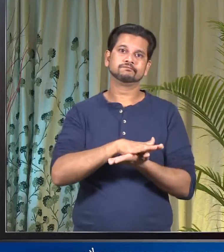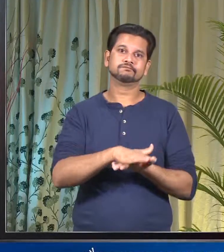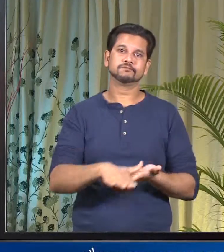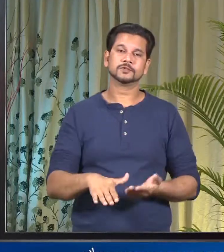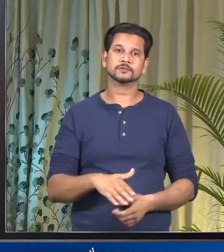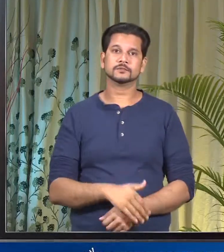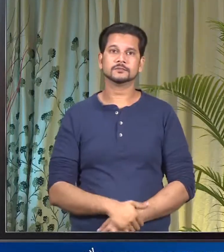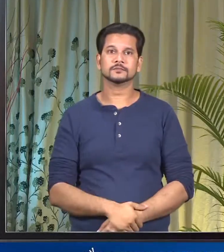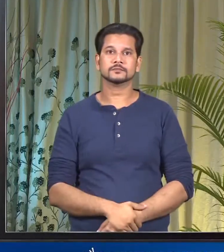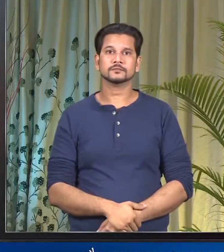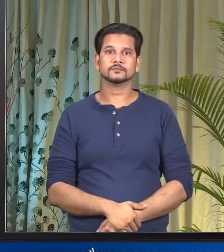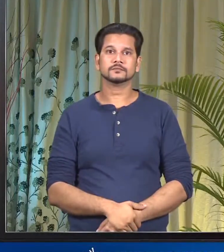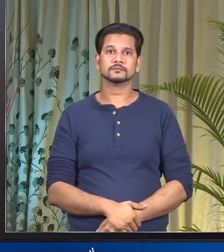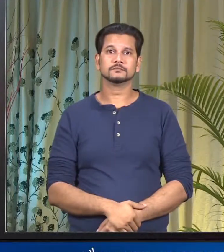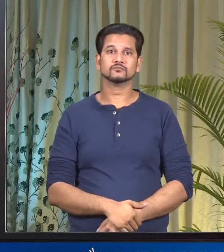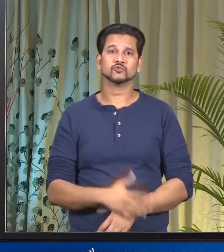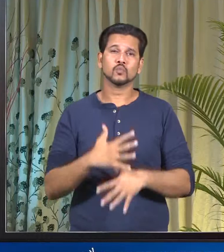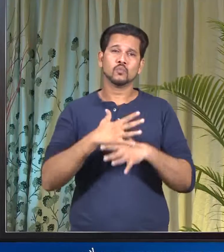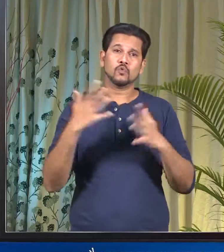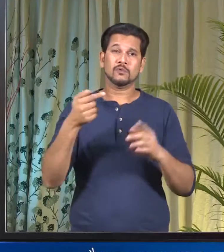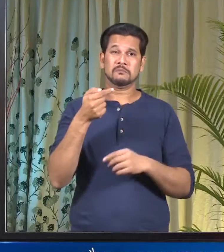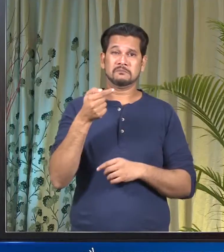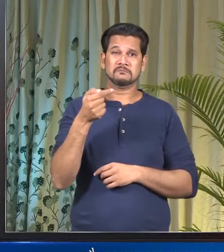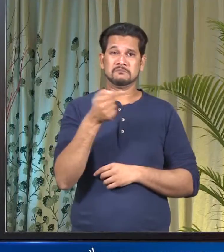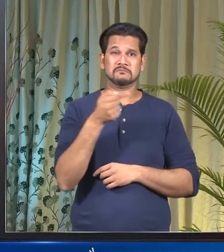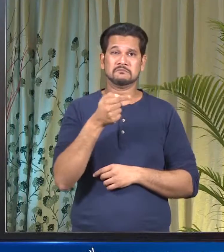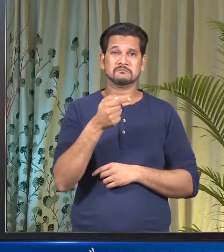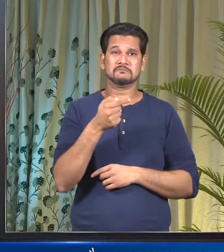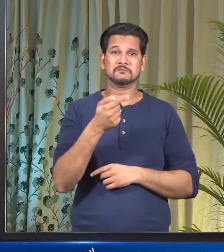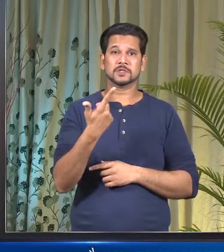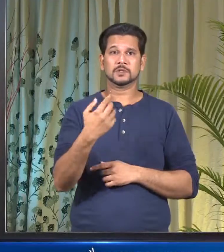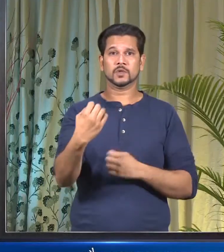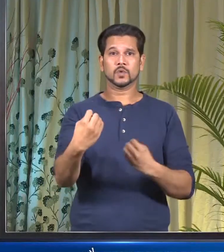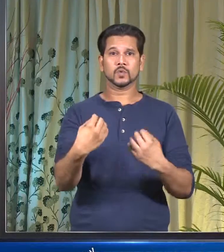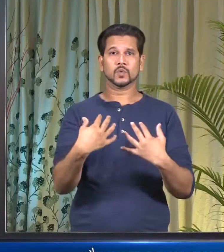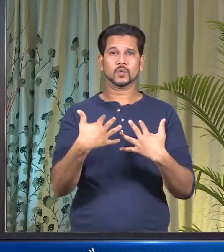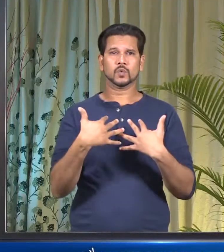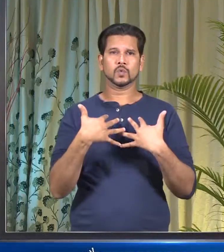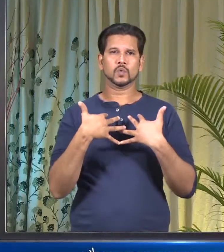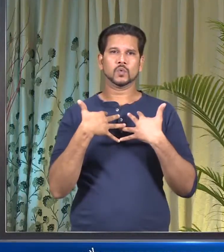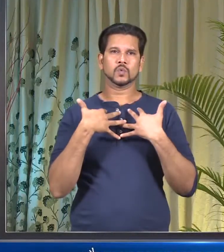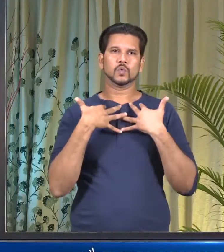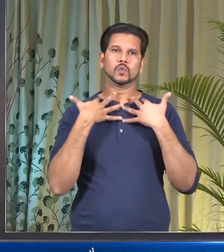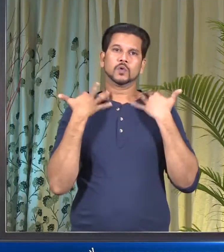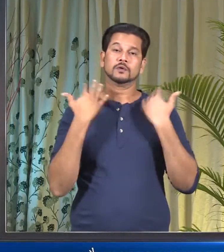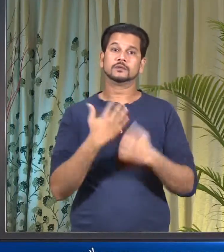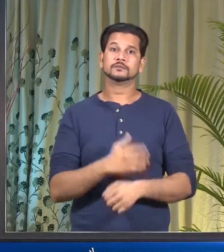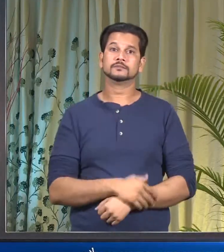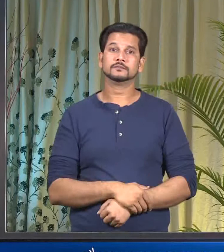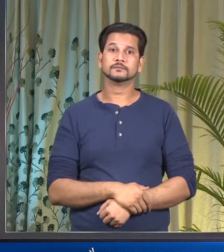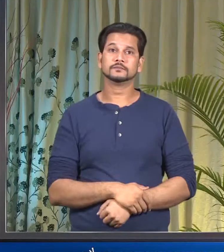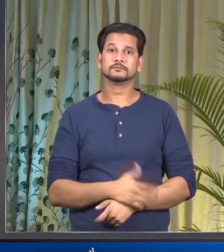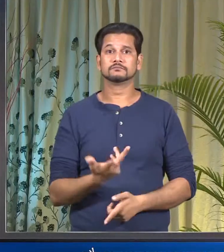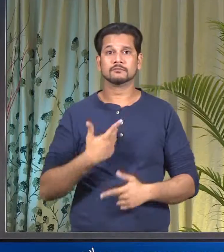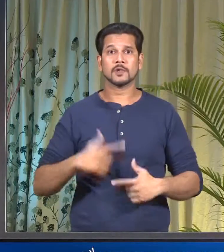और नकारात्मक्ता का प्रभाव हमारे मनस्तिती पर बहुत पड़ जाता है जो